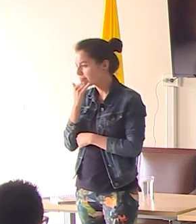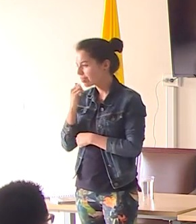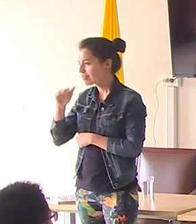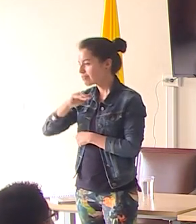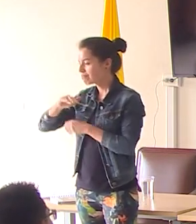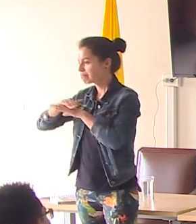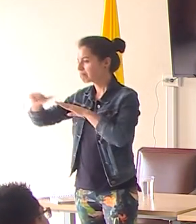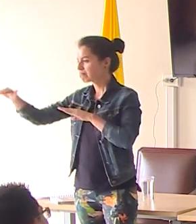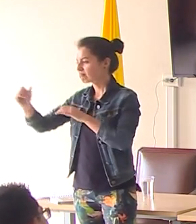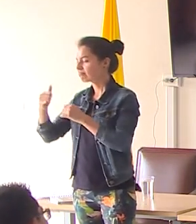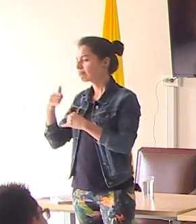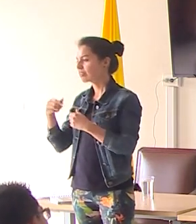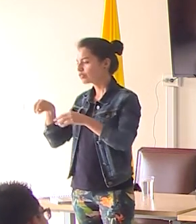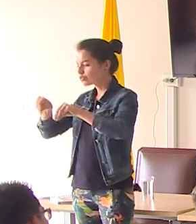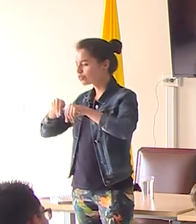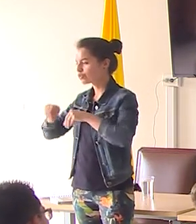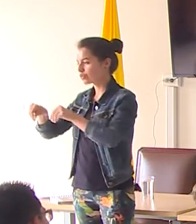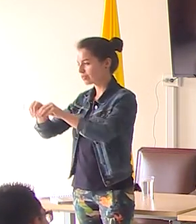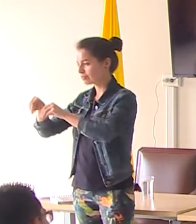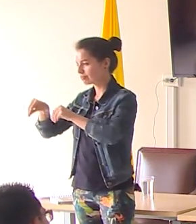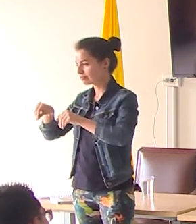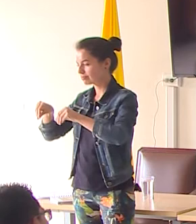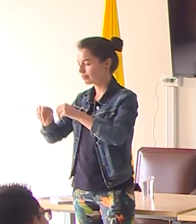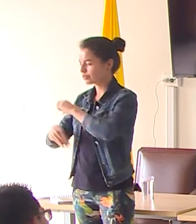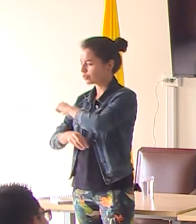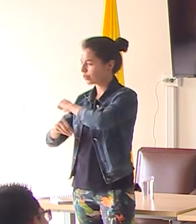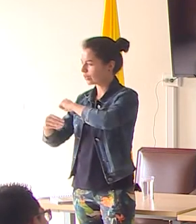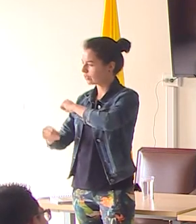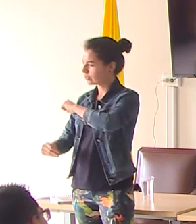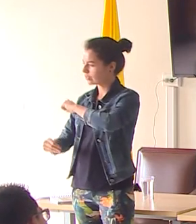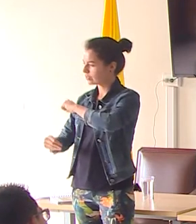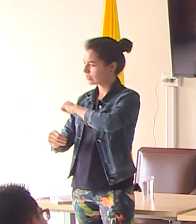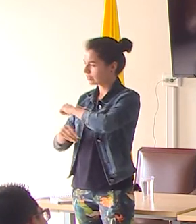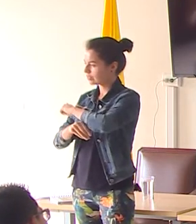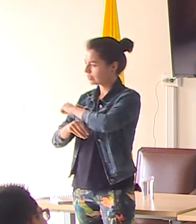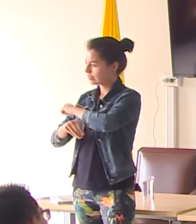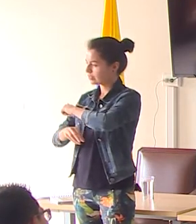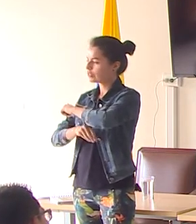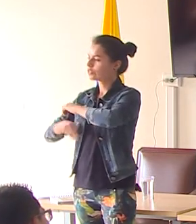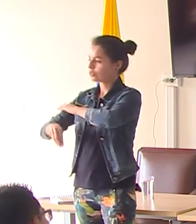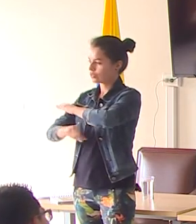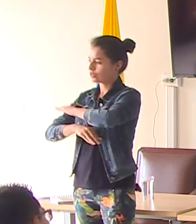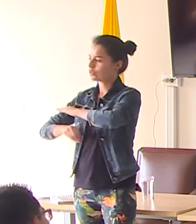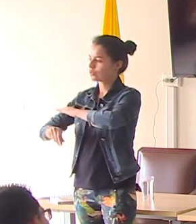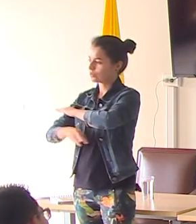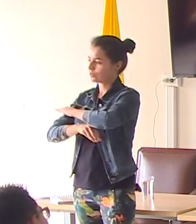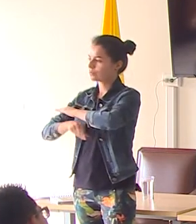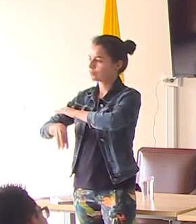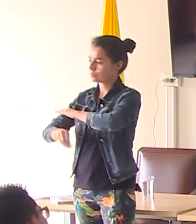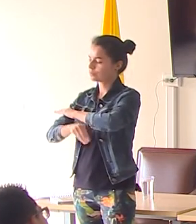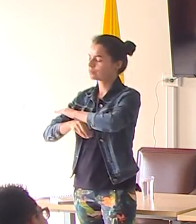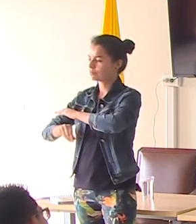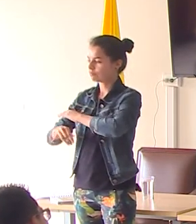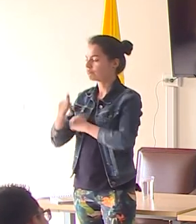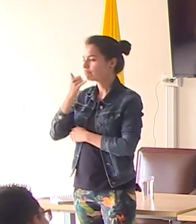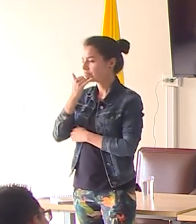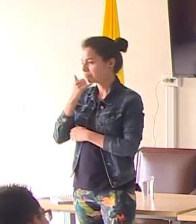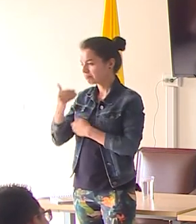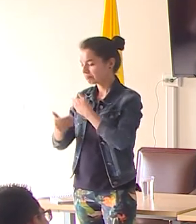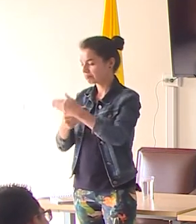por los suelos por la ocupación de suelos por distintos tipos de actividades entonces acá vamos a empezar a ver